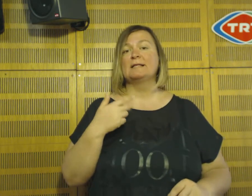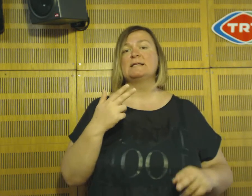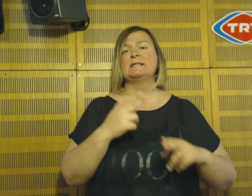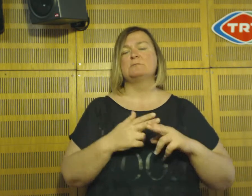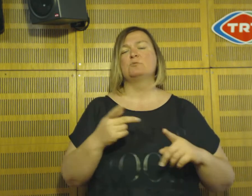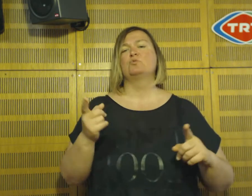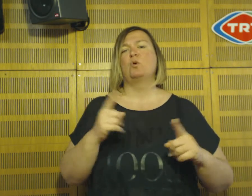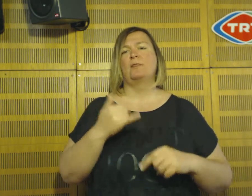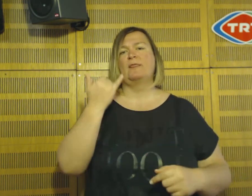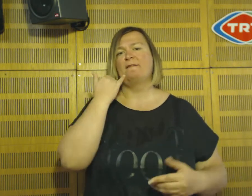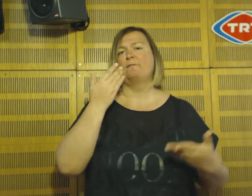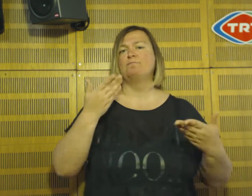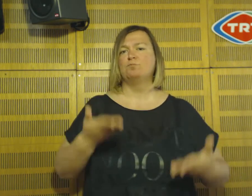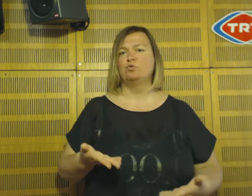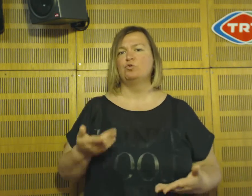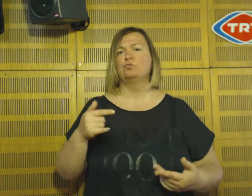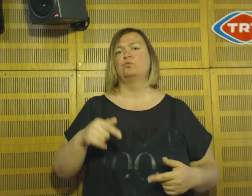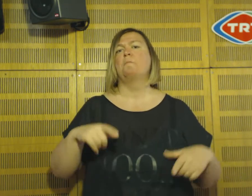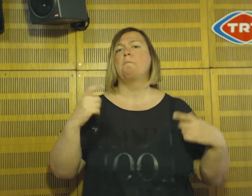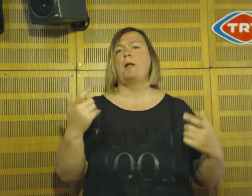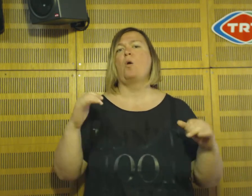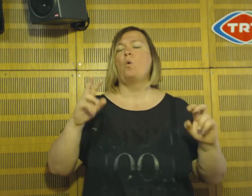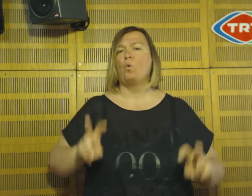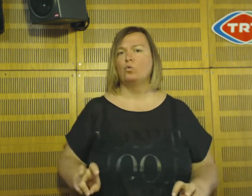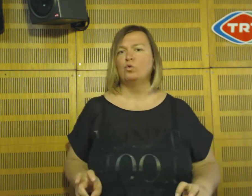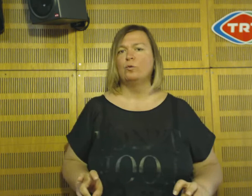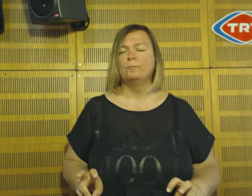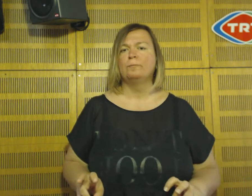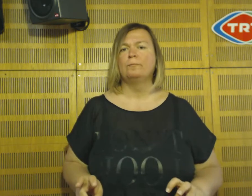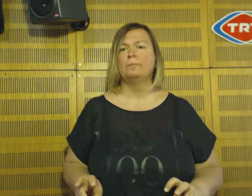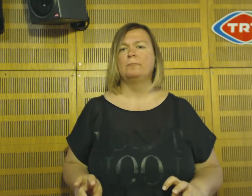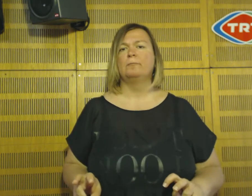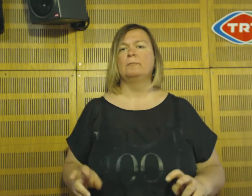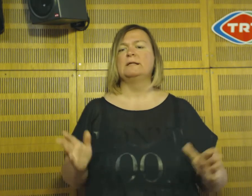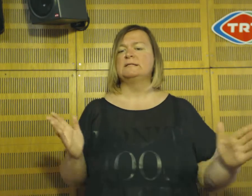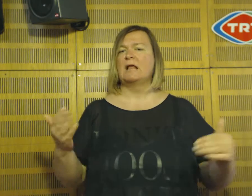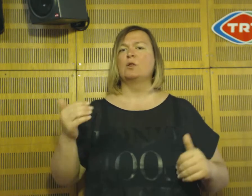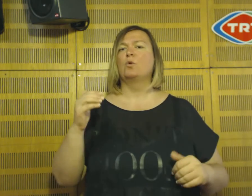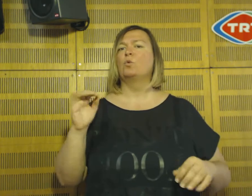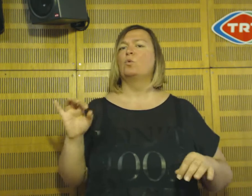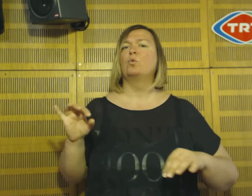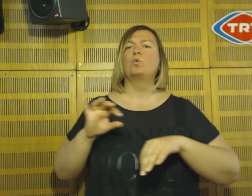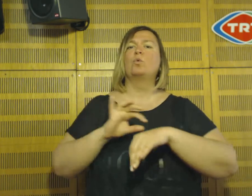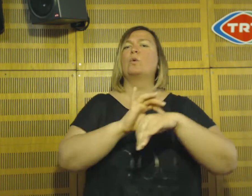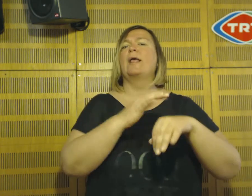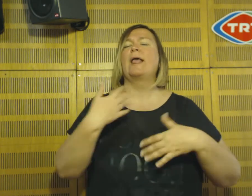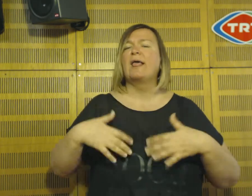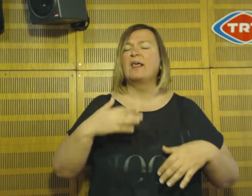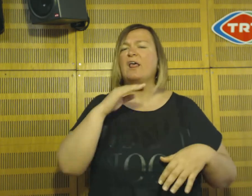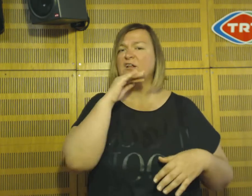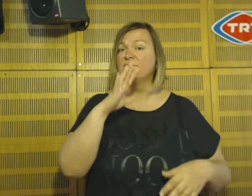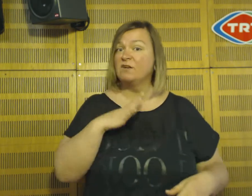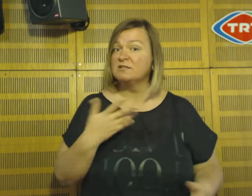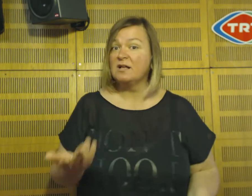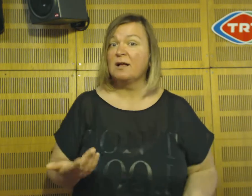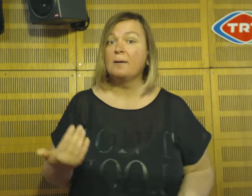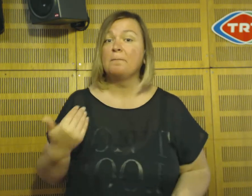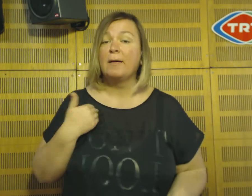ismim, telefonum bu. Bu semtte oturuyorum. Sandığa götürülmek istenen engelli veya yaşlı varsa ben